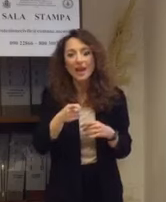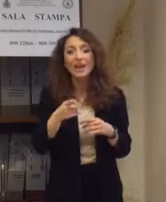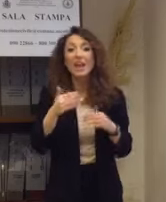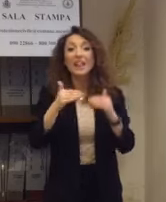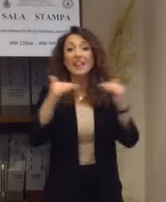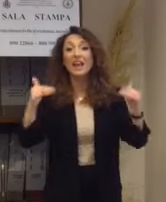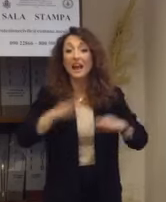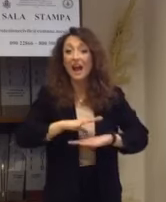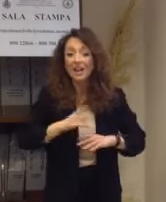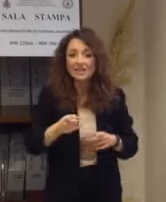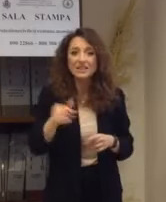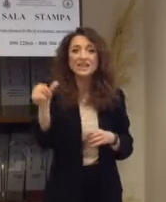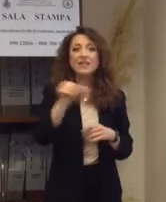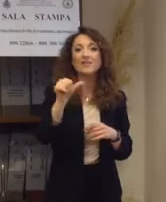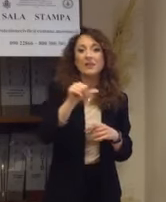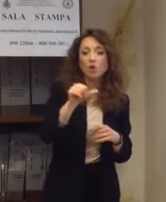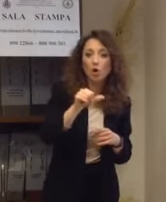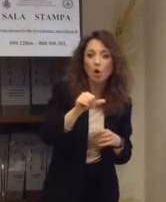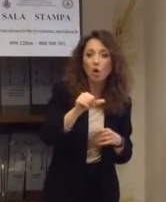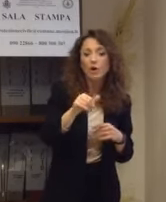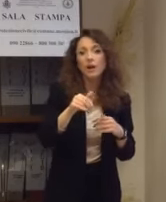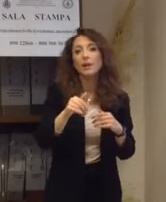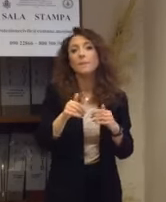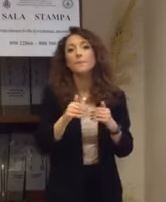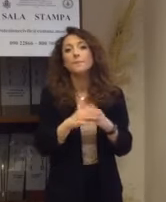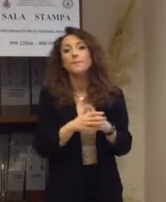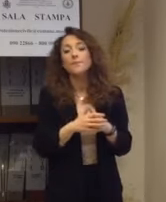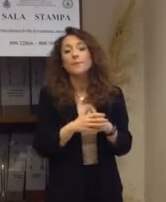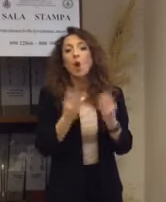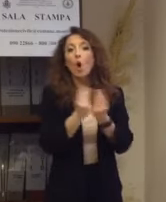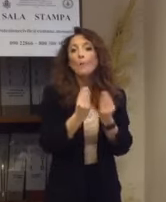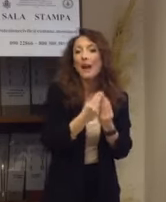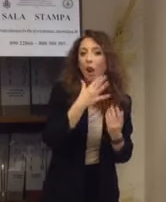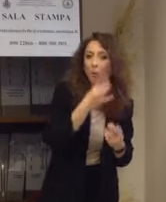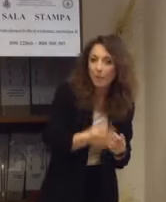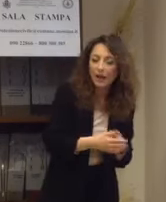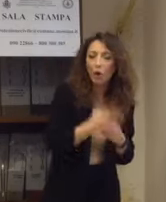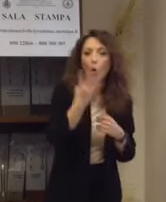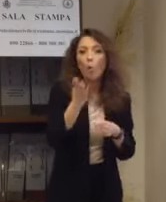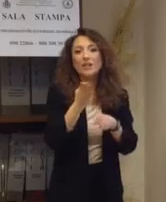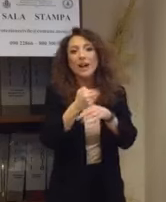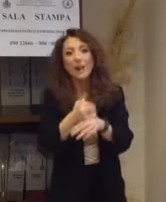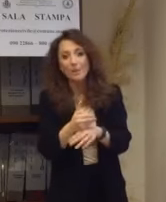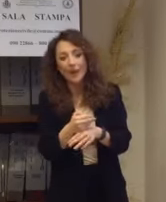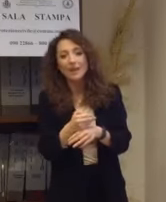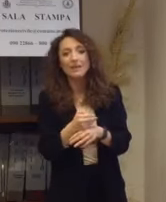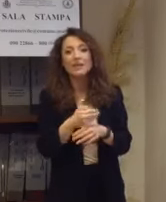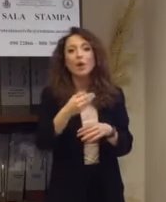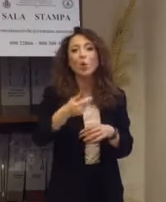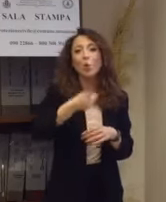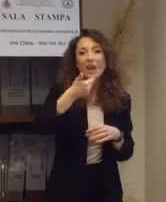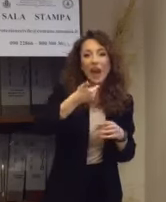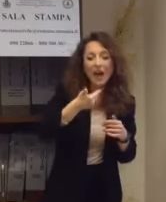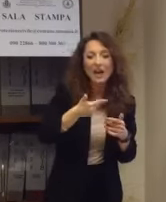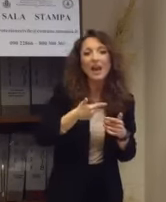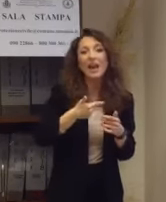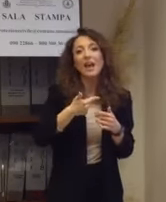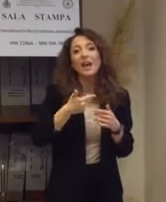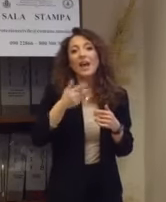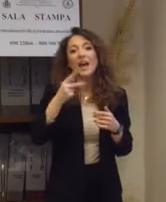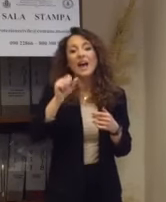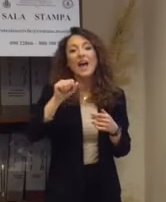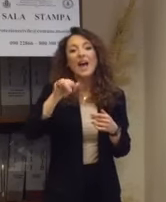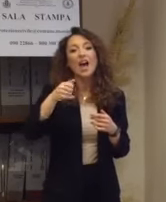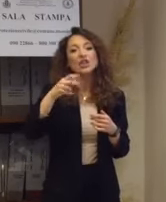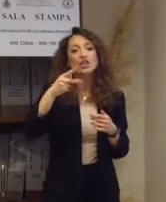Salvatore, Mostò Wine House, Comparello Bello, Quattro Elementi, a Cucchiara il Cajiki.